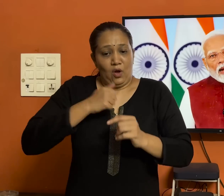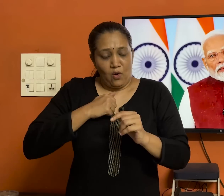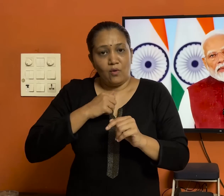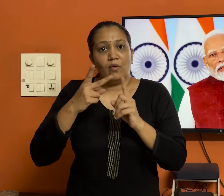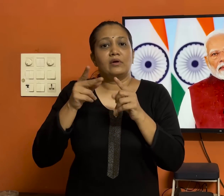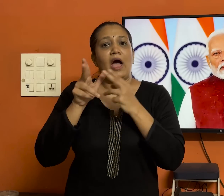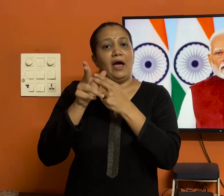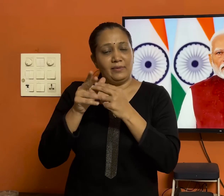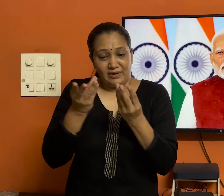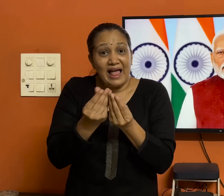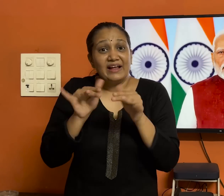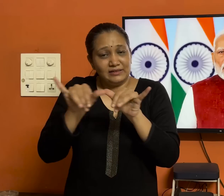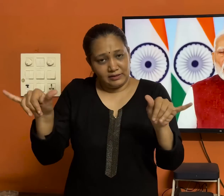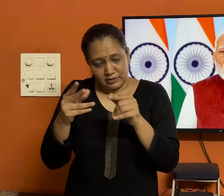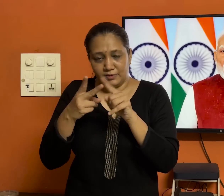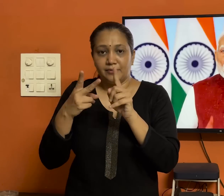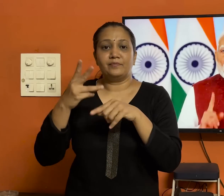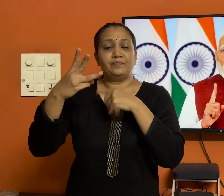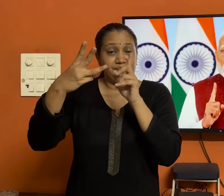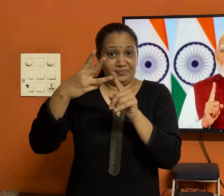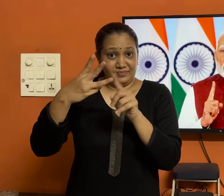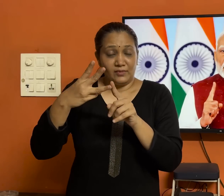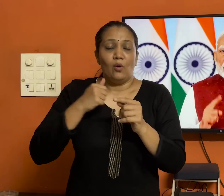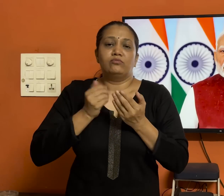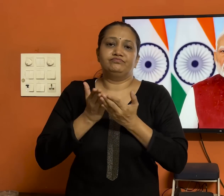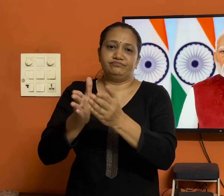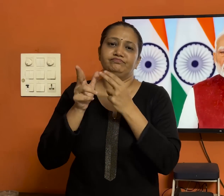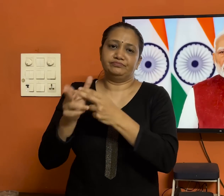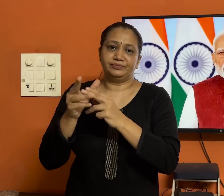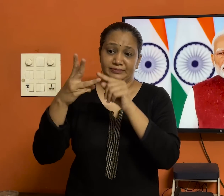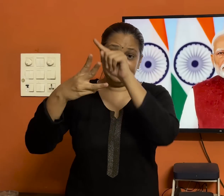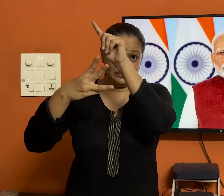हमारी आर्मी और हमारी नेवी,